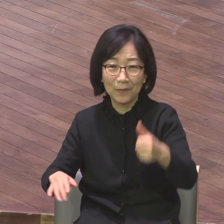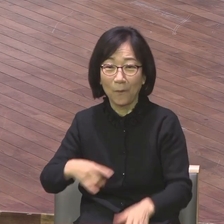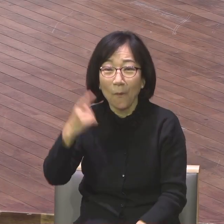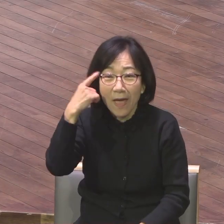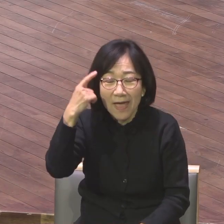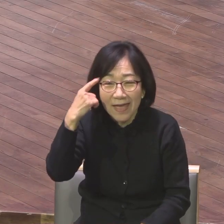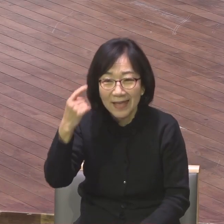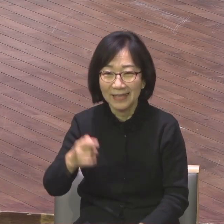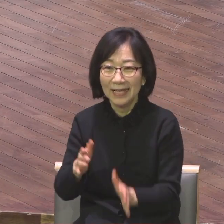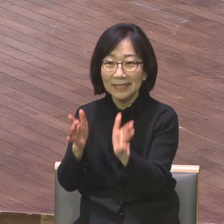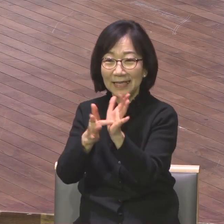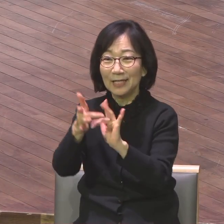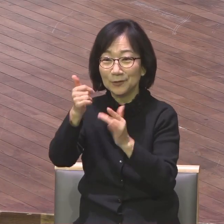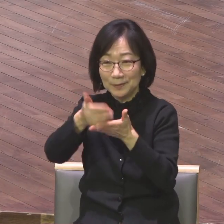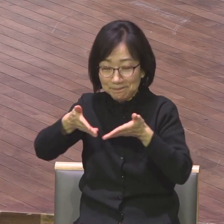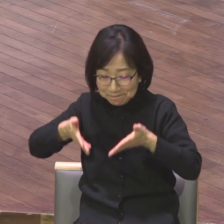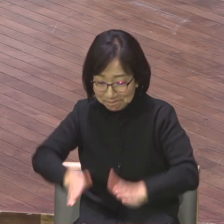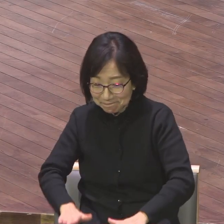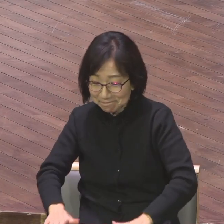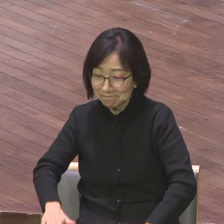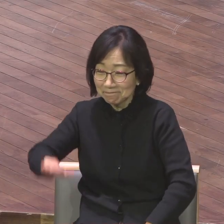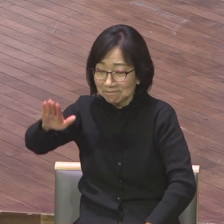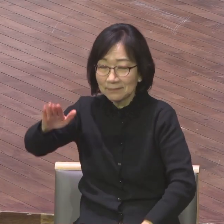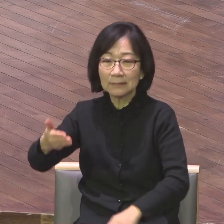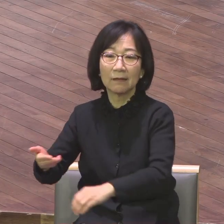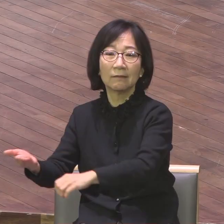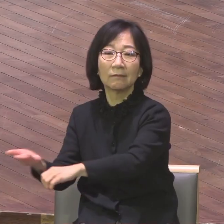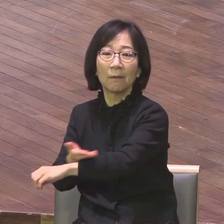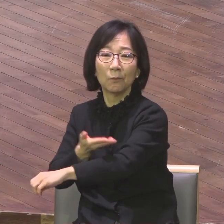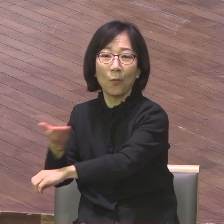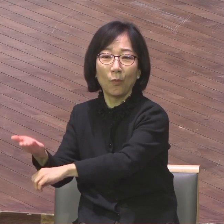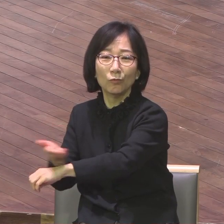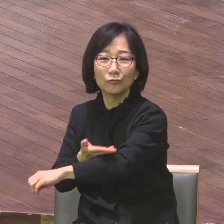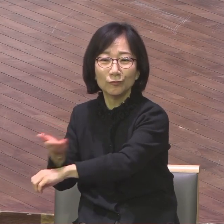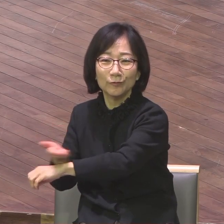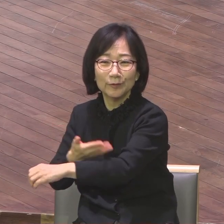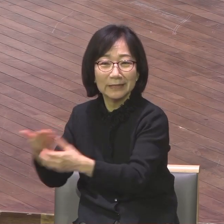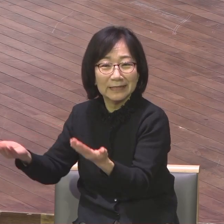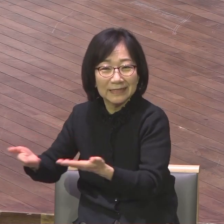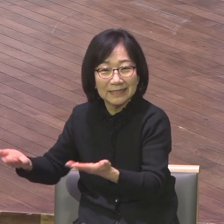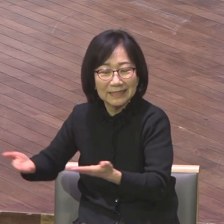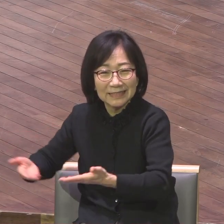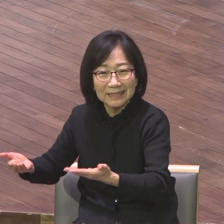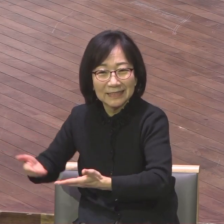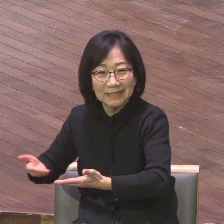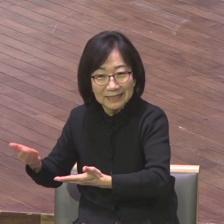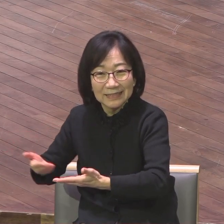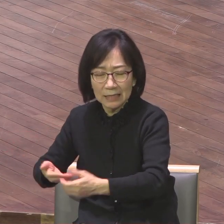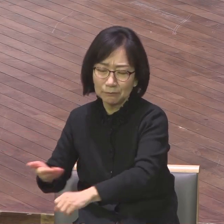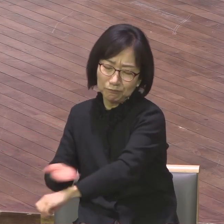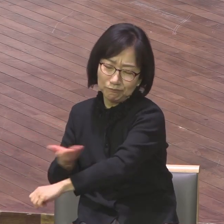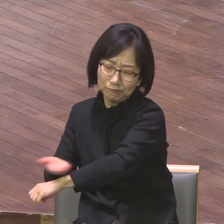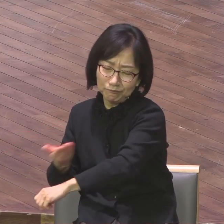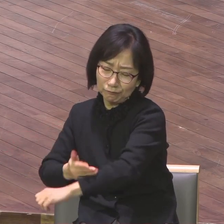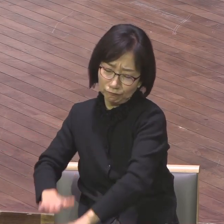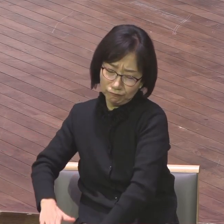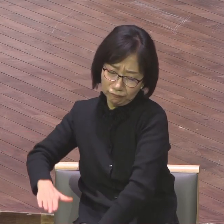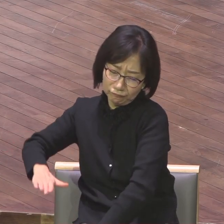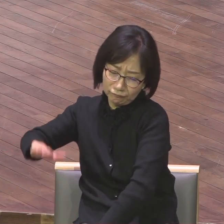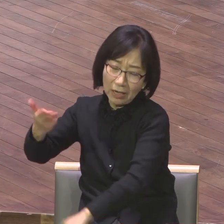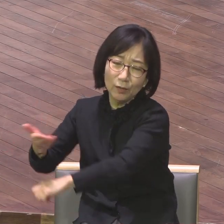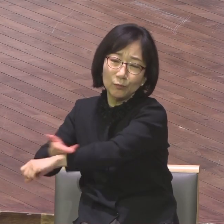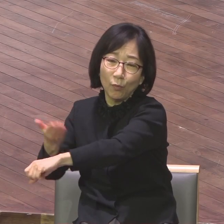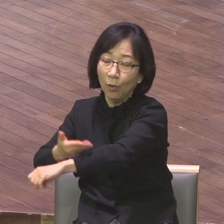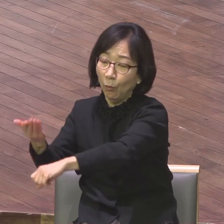출신이에요. 예수님은 노가다 대패질하던 목수를 30년 했어요. 목수입니다. 누가 봐도 목수